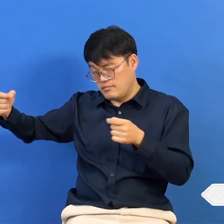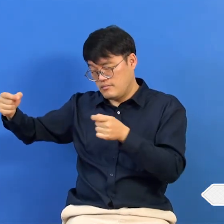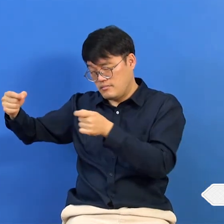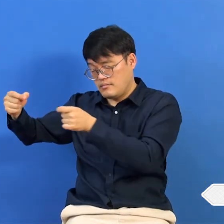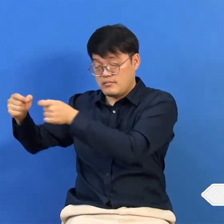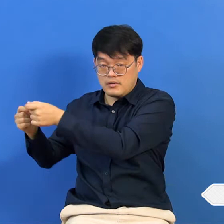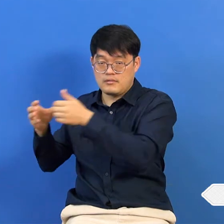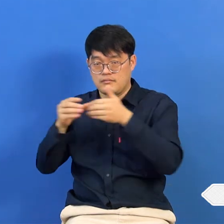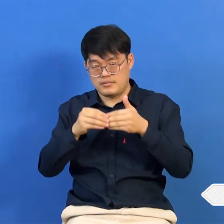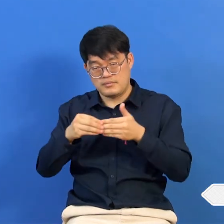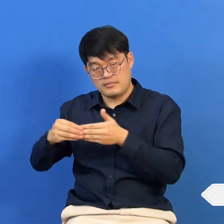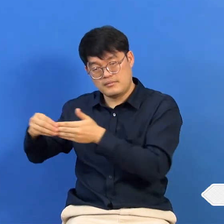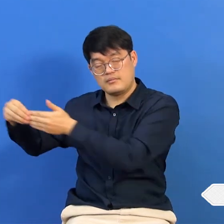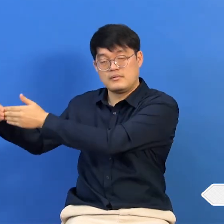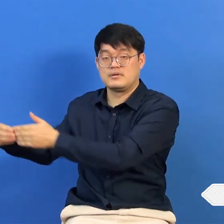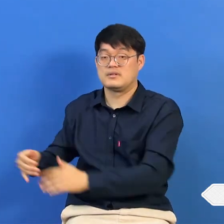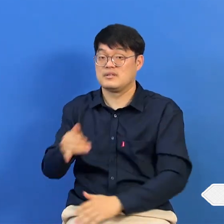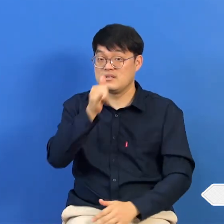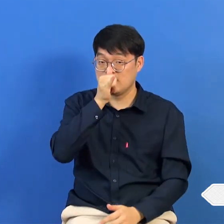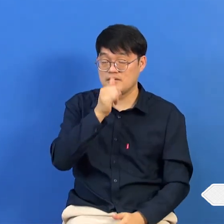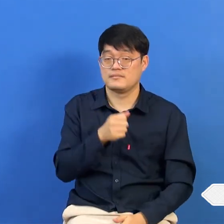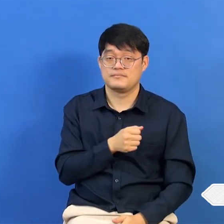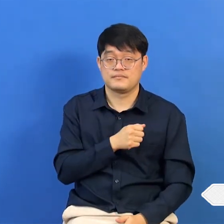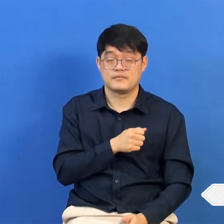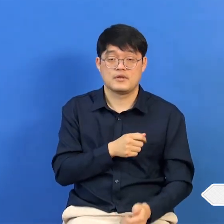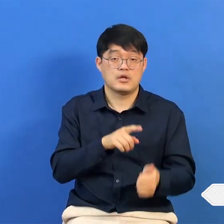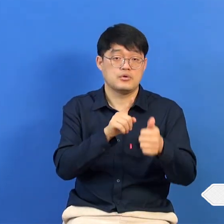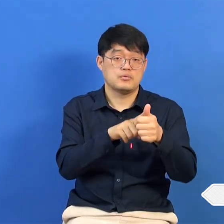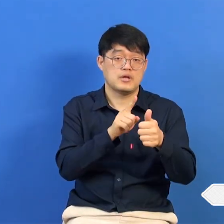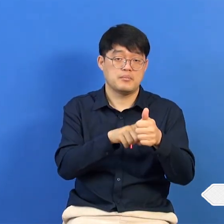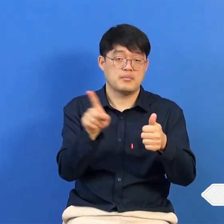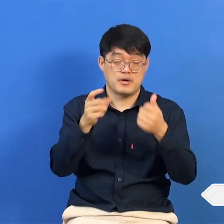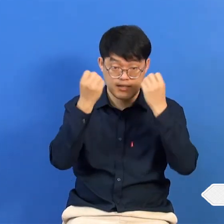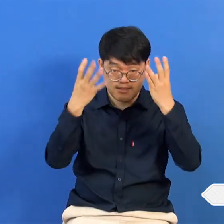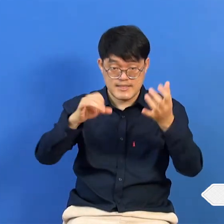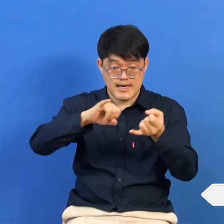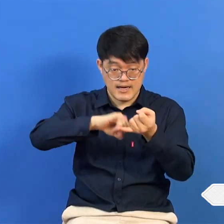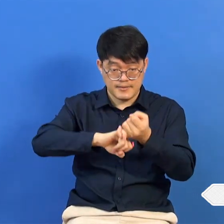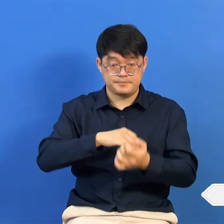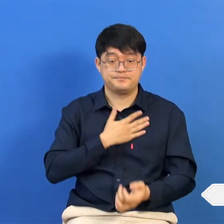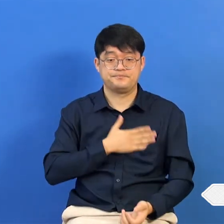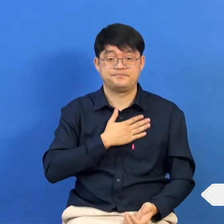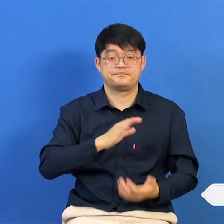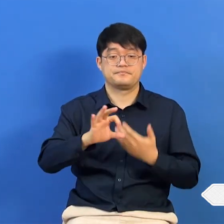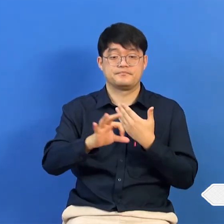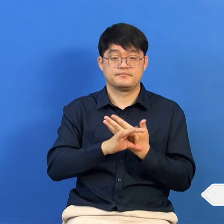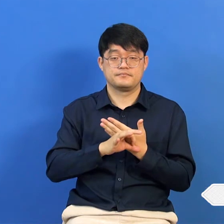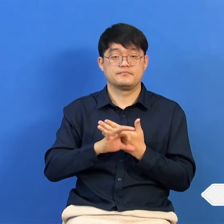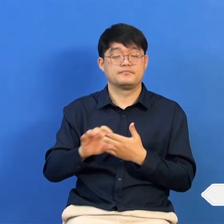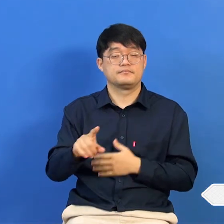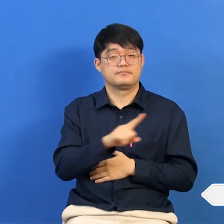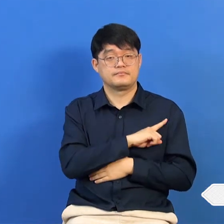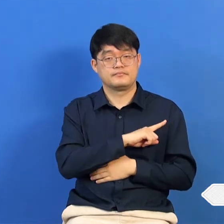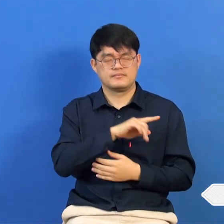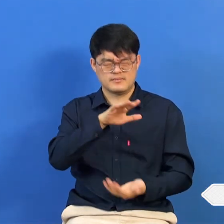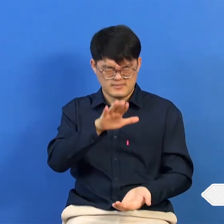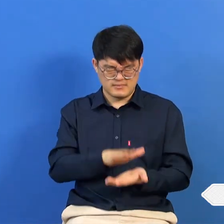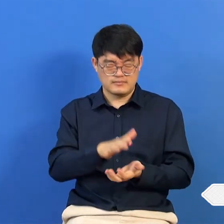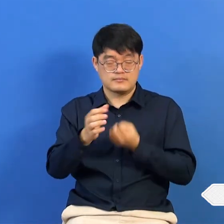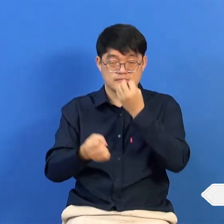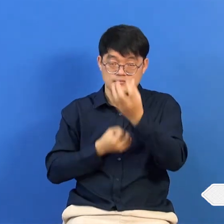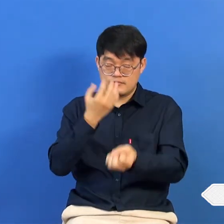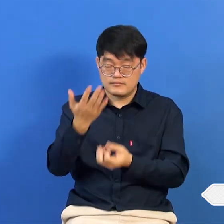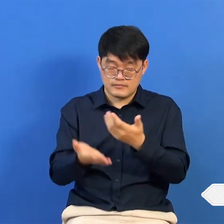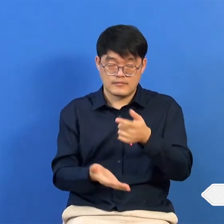요셉이 만약에 신약을 알았다면 그가 제일 참 가슴 뜨겁게 고백하는 구절이 고린도전서